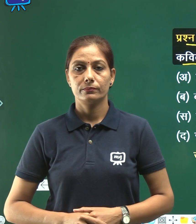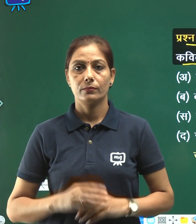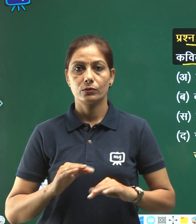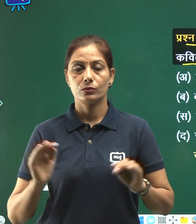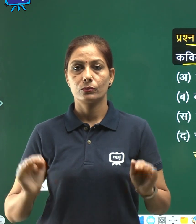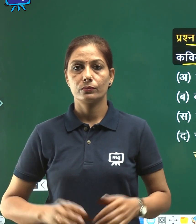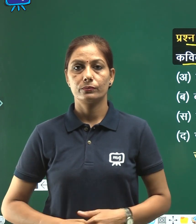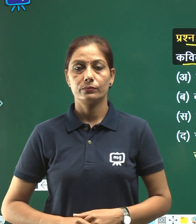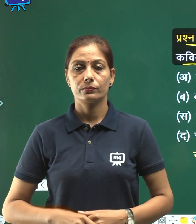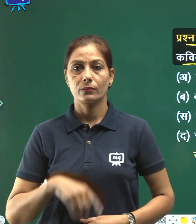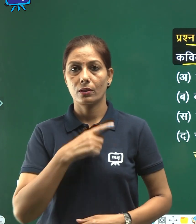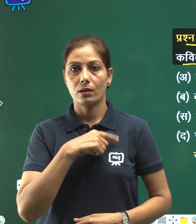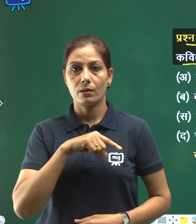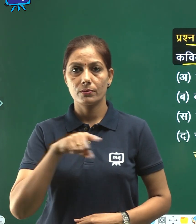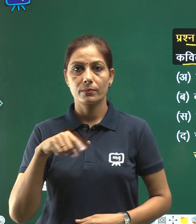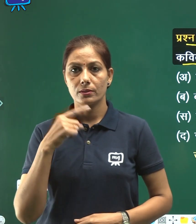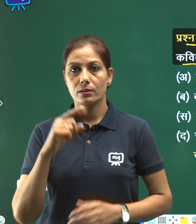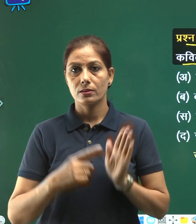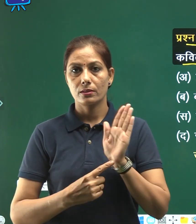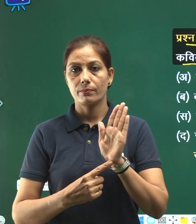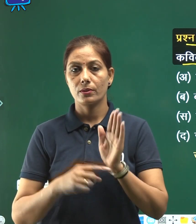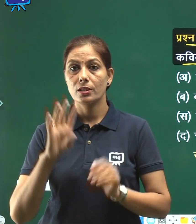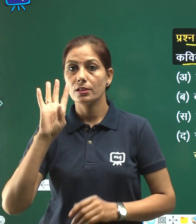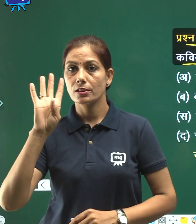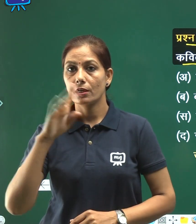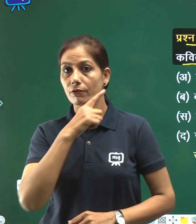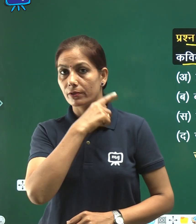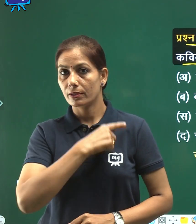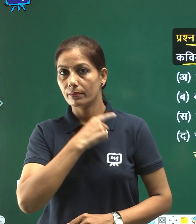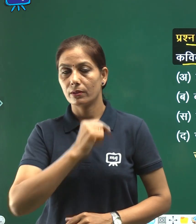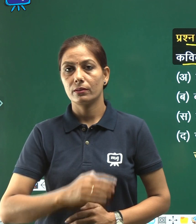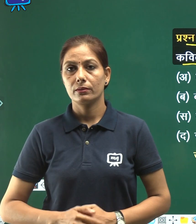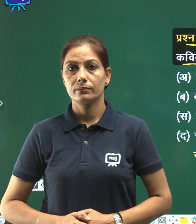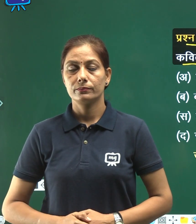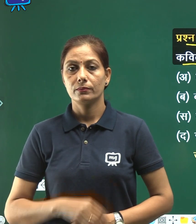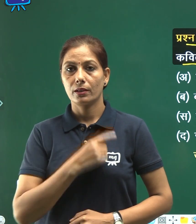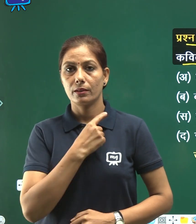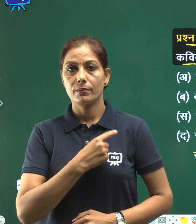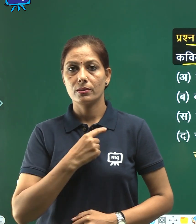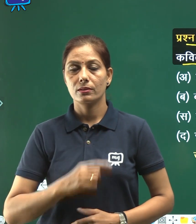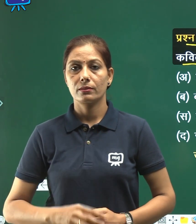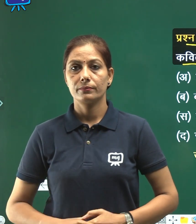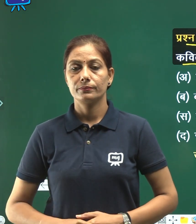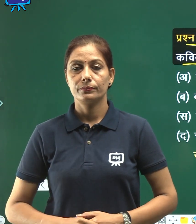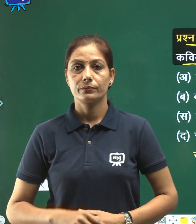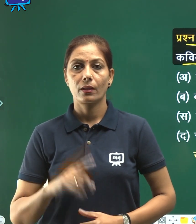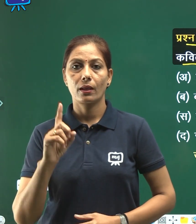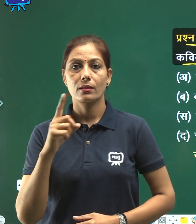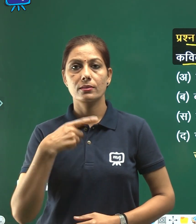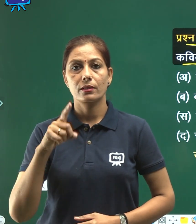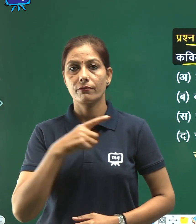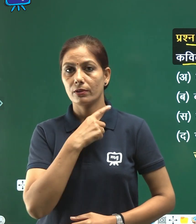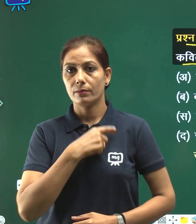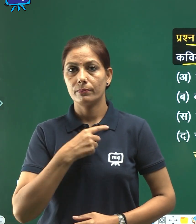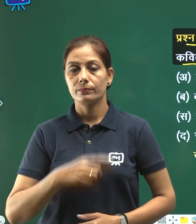बच्चों, यहां आपके सामने 4 विकल्प हैं, जिनमें से एक सही